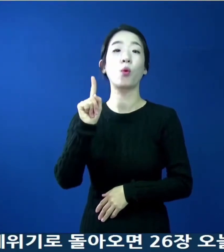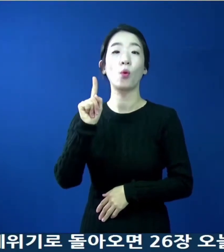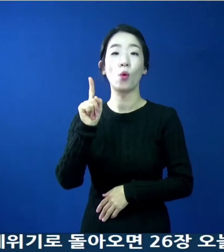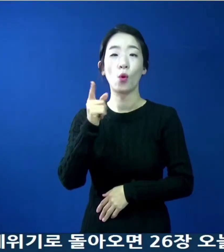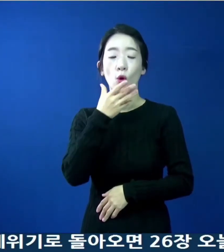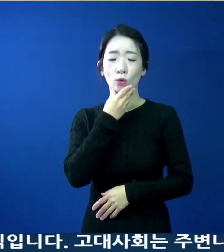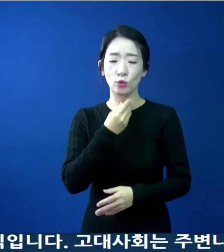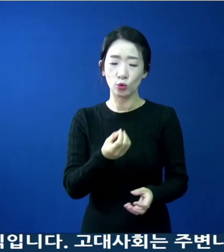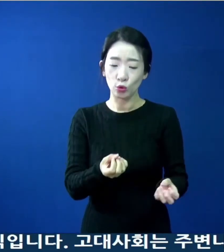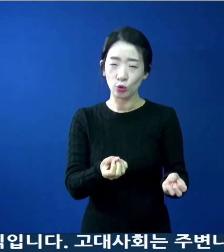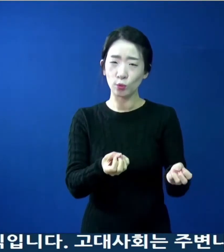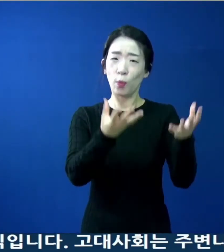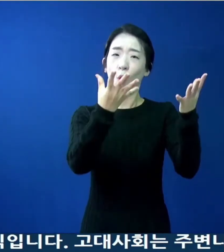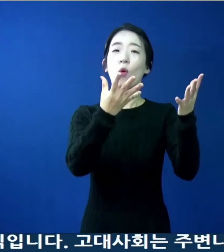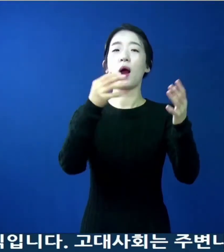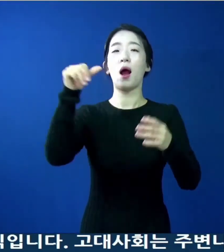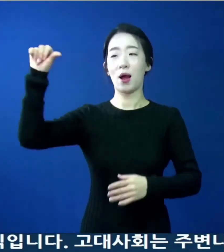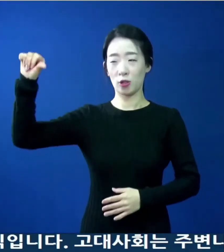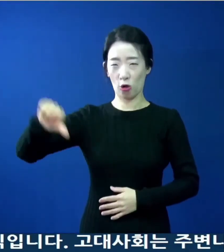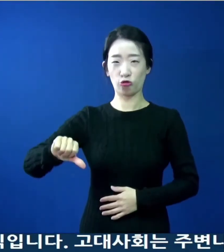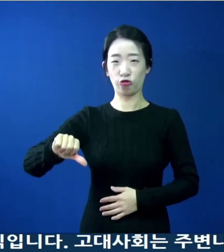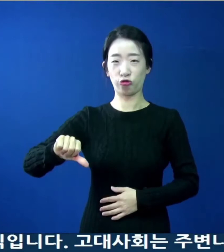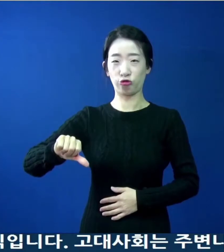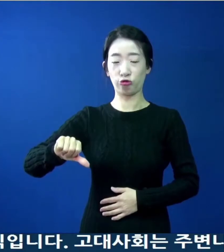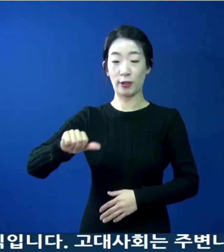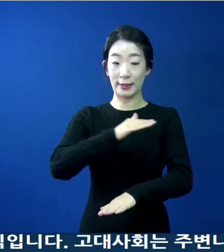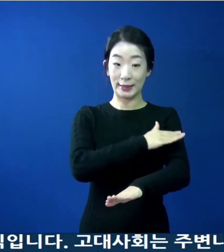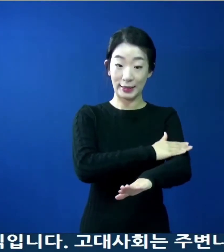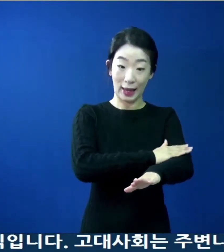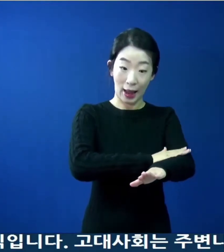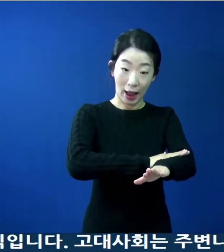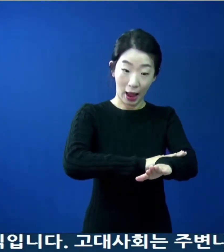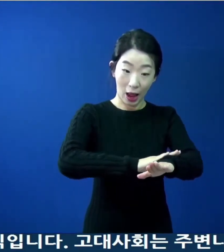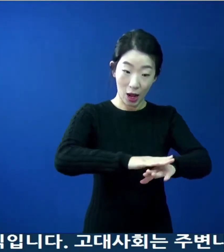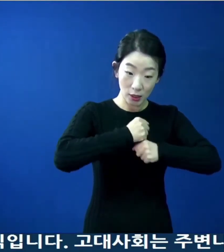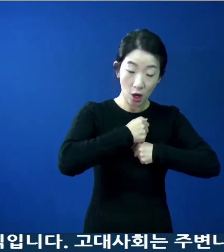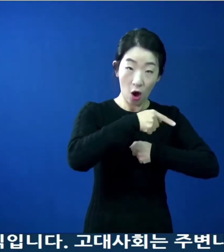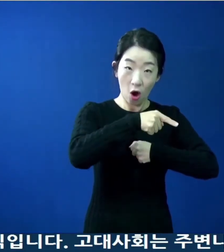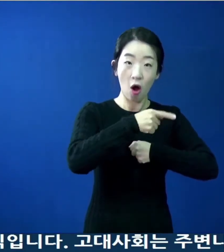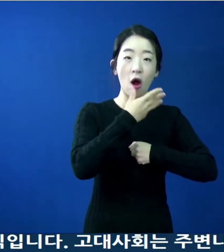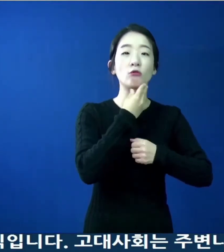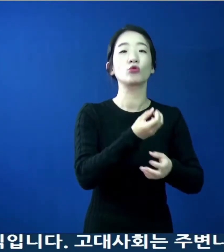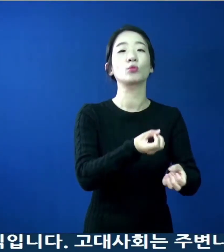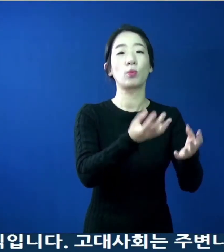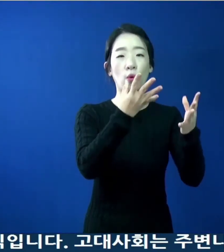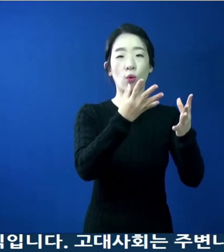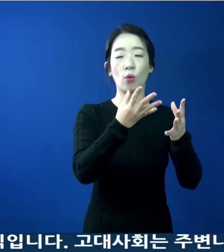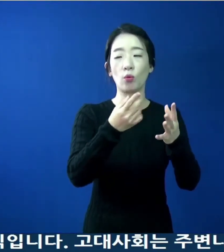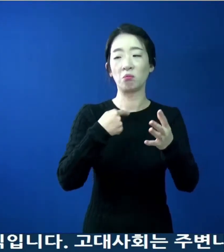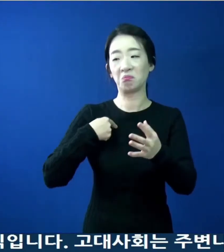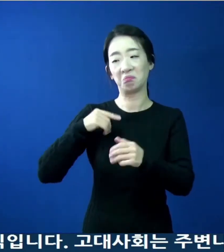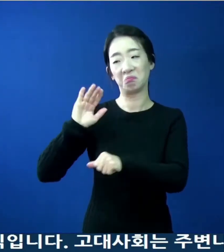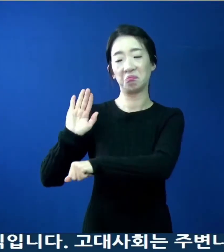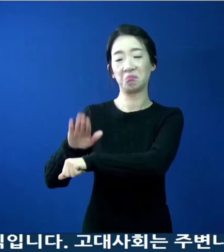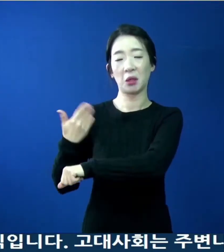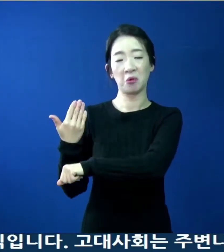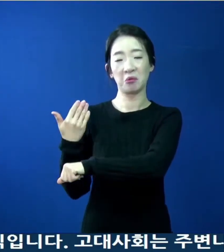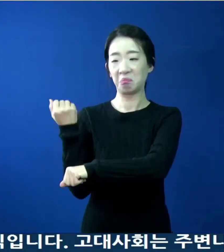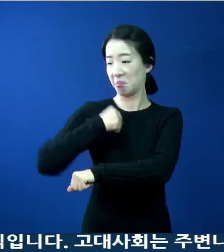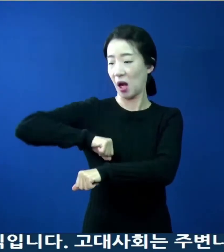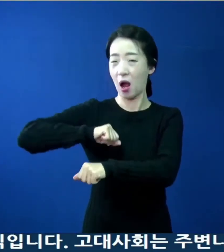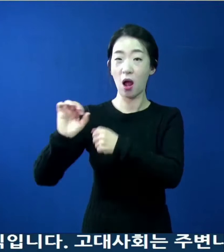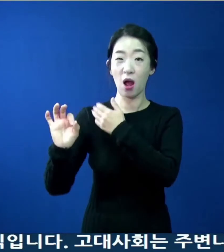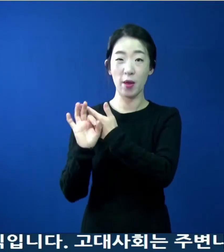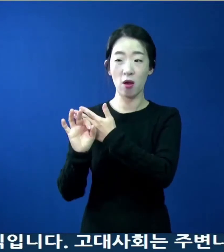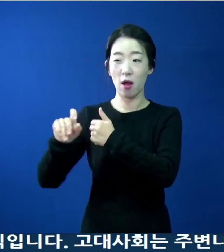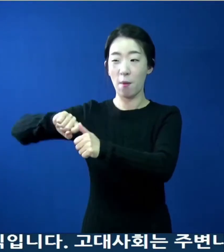축복과 저주입니다. 잘 지키면 축복받을 것이고 잘못 지키면 벌받을 것이다. 아주 상식적인 내용이죠.